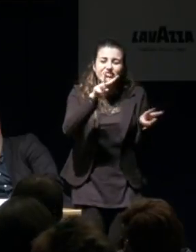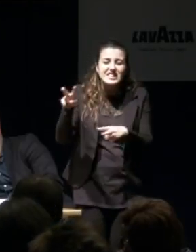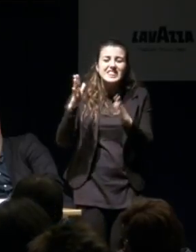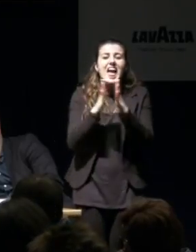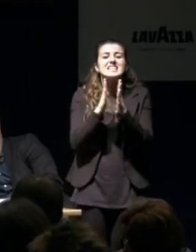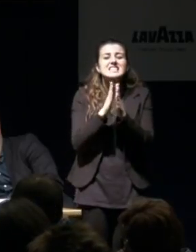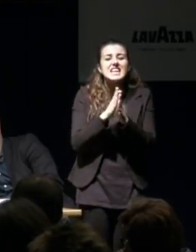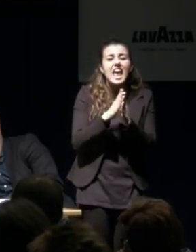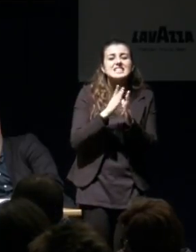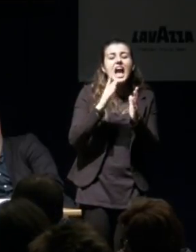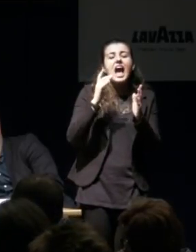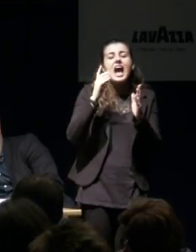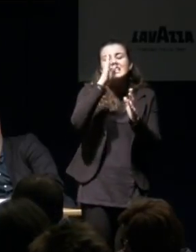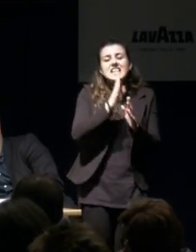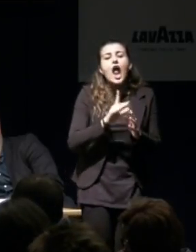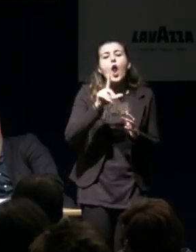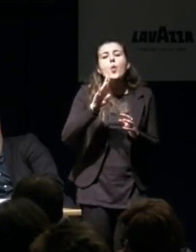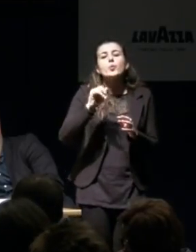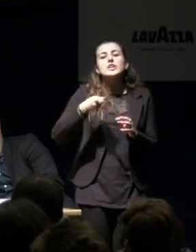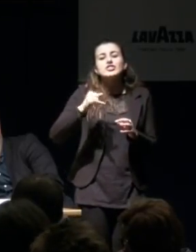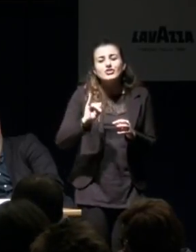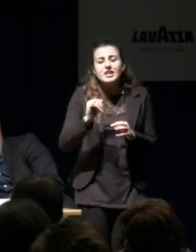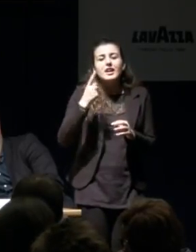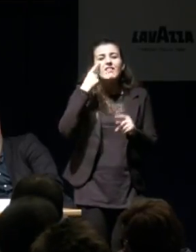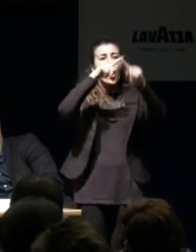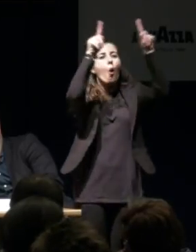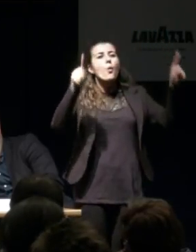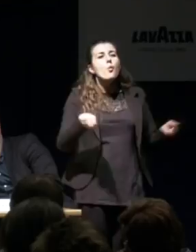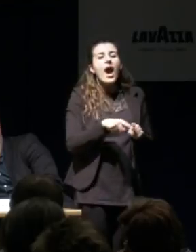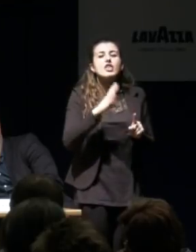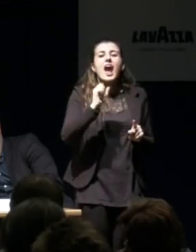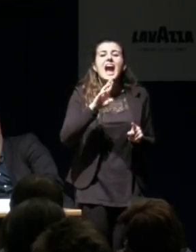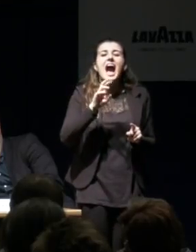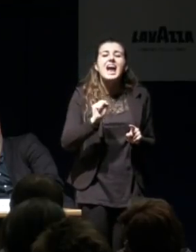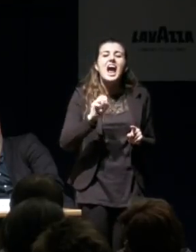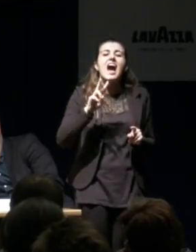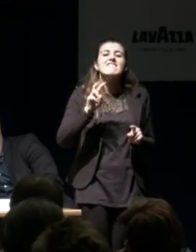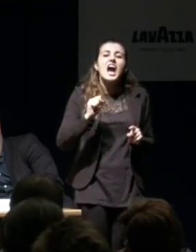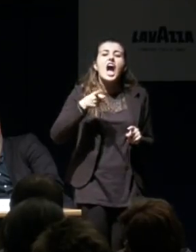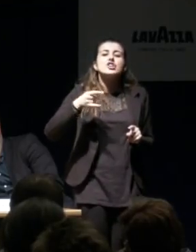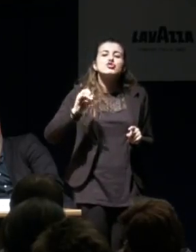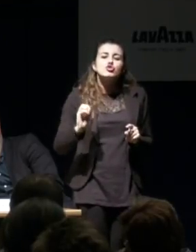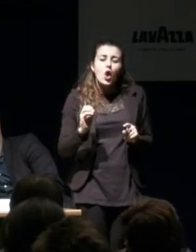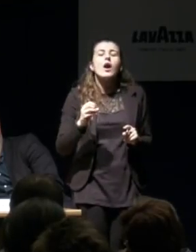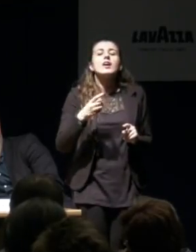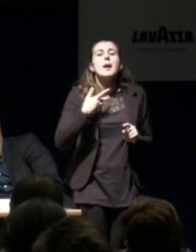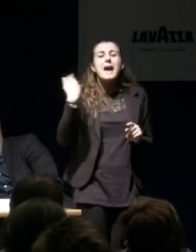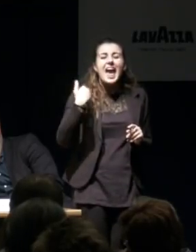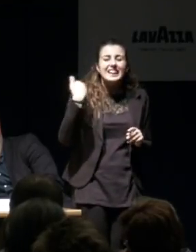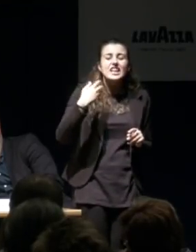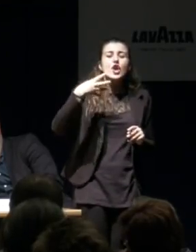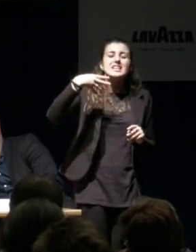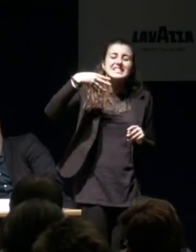di san luigi e francesi e di fronte al quadro di caravaggio del martirio di san matteo sulle sue riflessioni